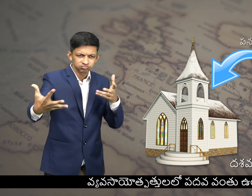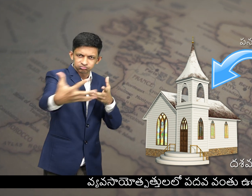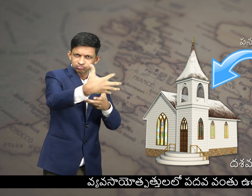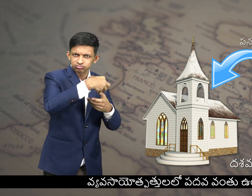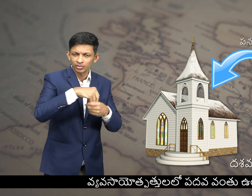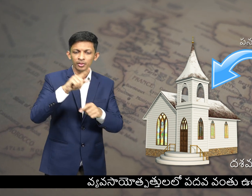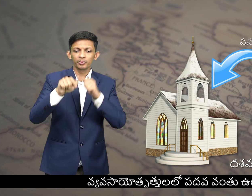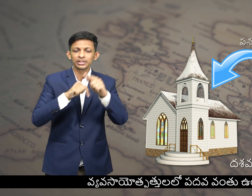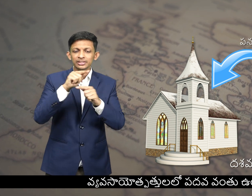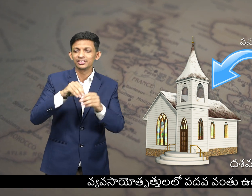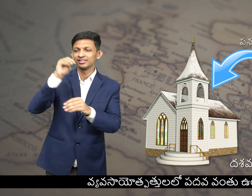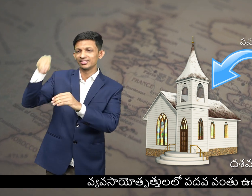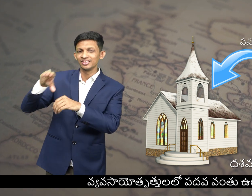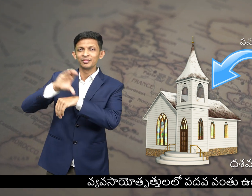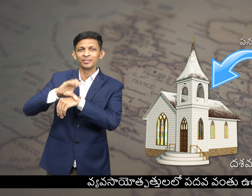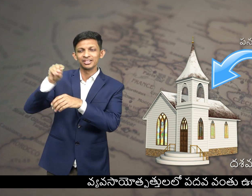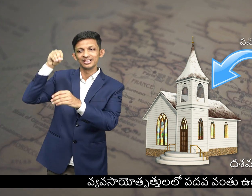వ్యవసాయోత్పత్తులలో 10వ వంతు ఉంటుంది.